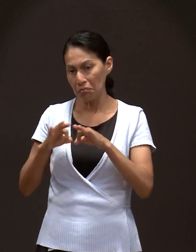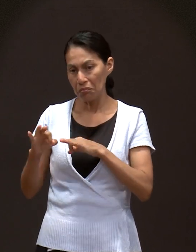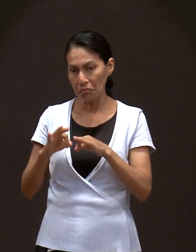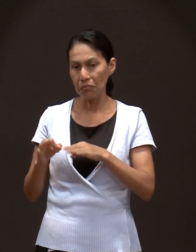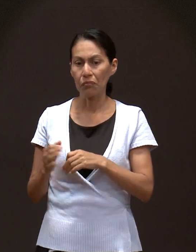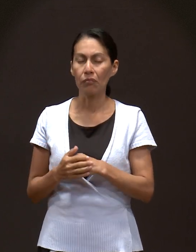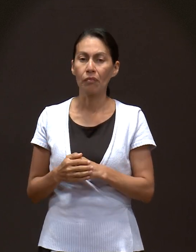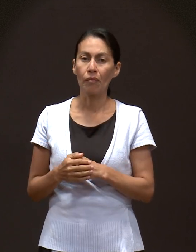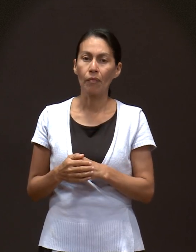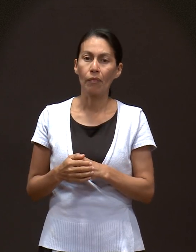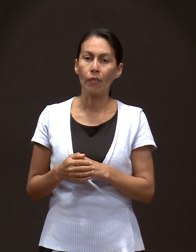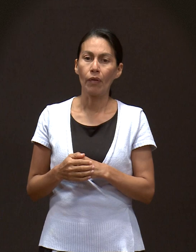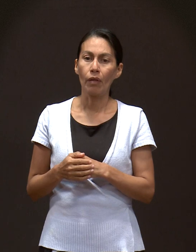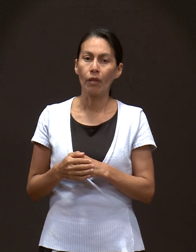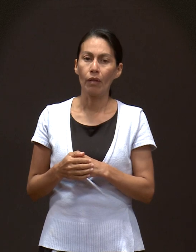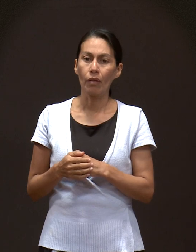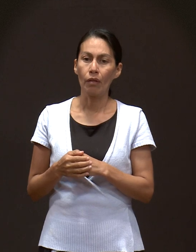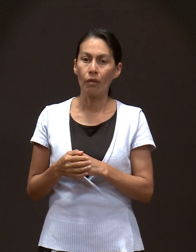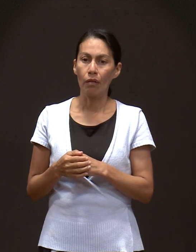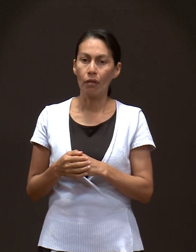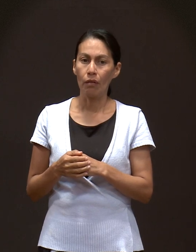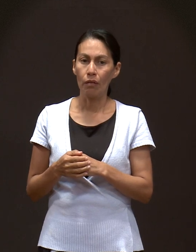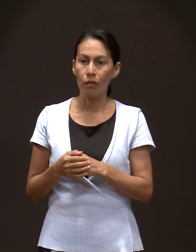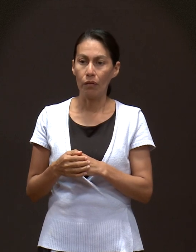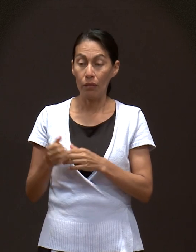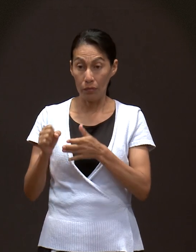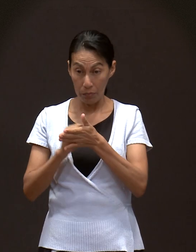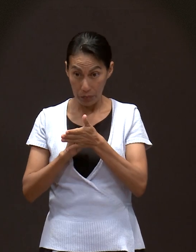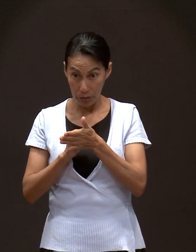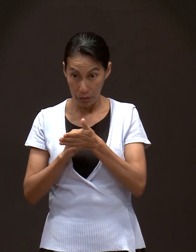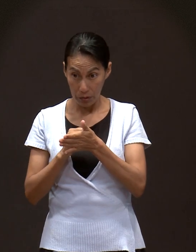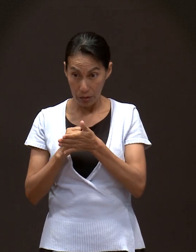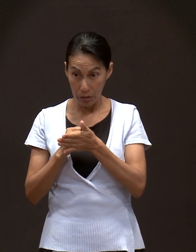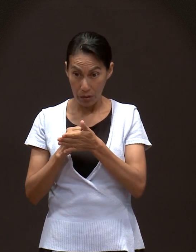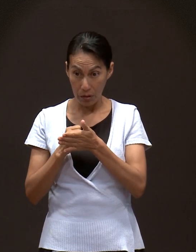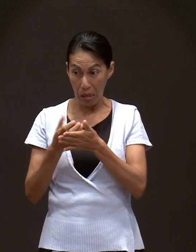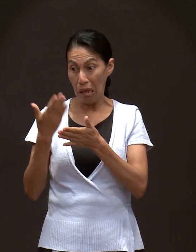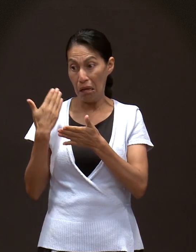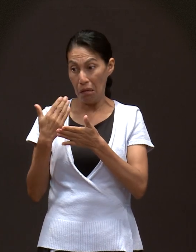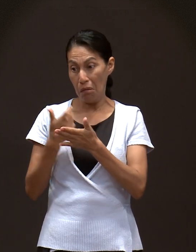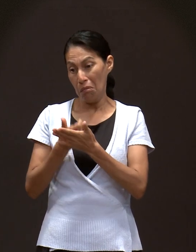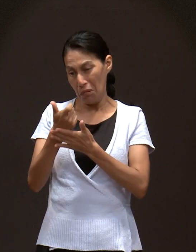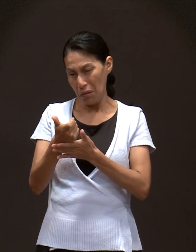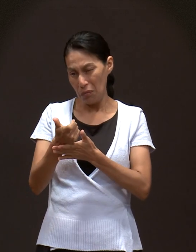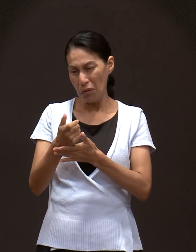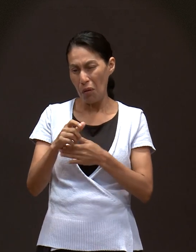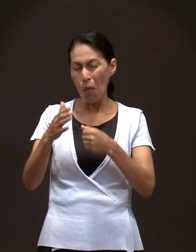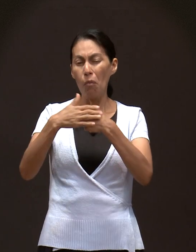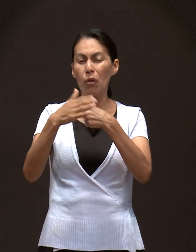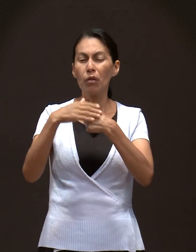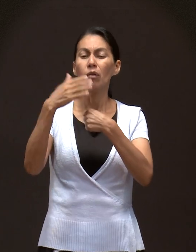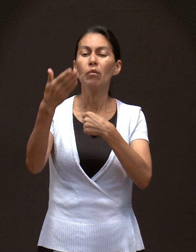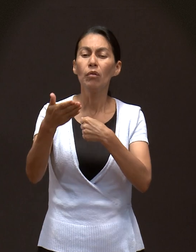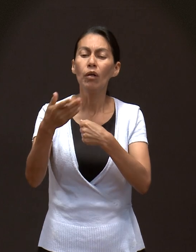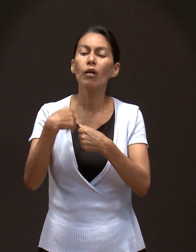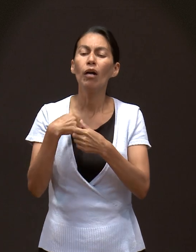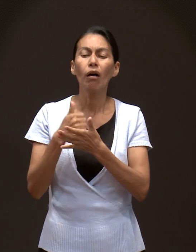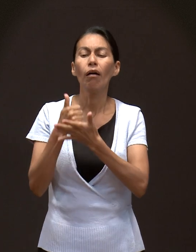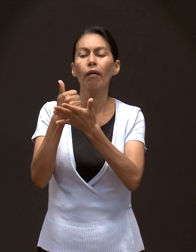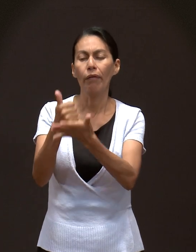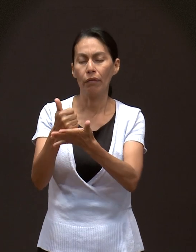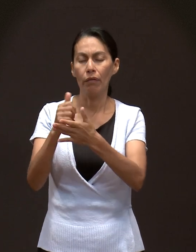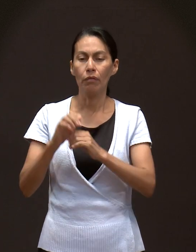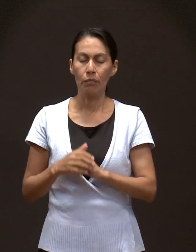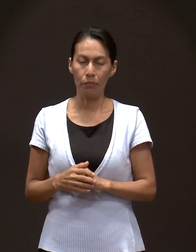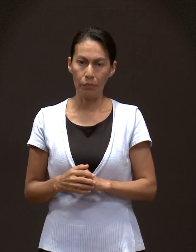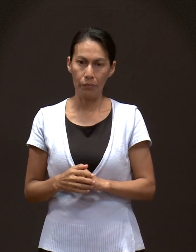casa. Y, pues, gracias a Dios, el semestre pasado pudimos, pudiste, pues, financiarlo. Y el siguiente nosotros te vamos a